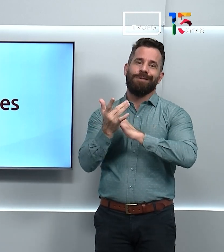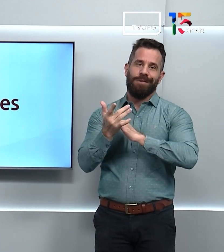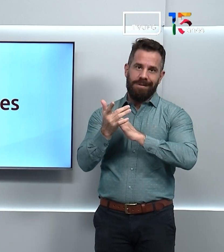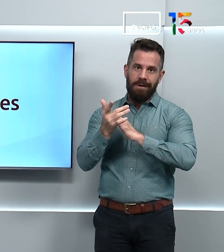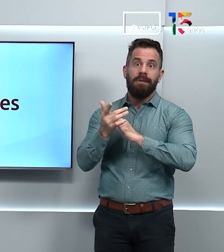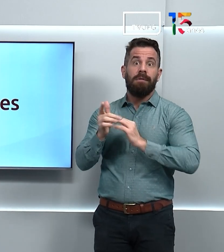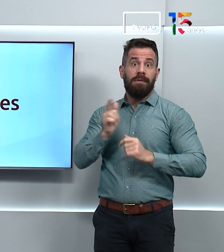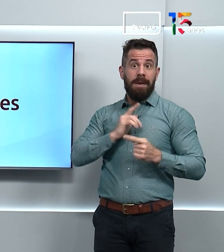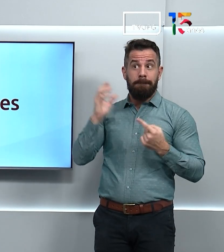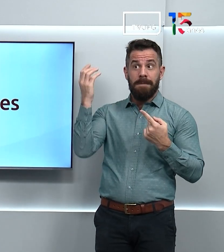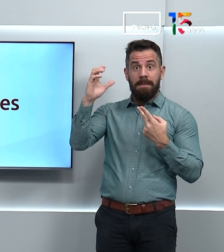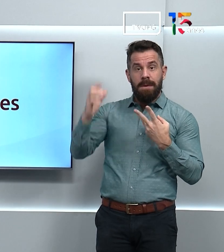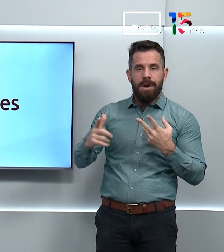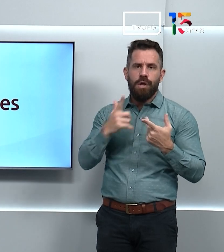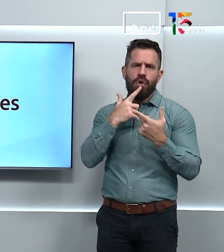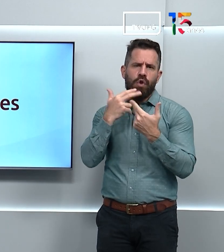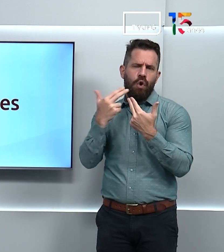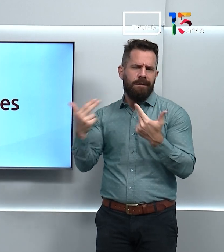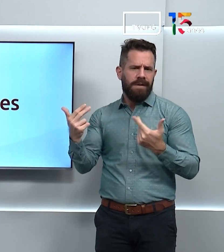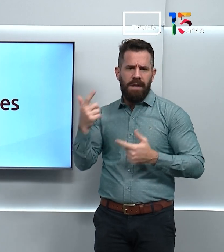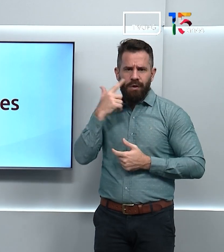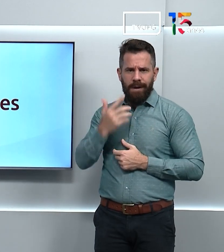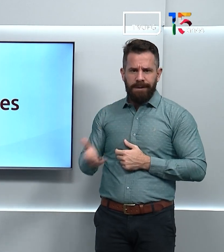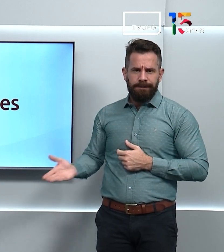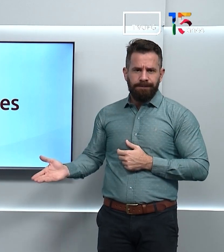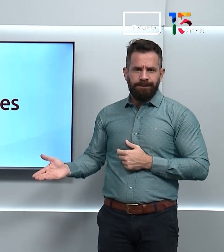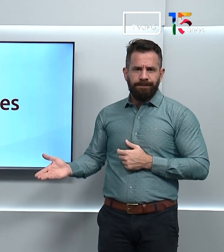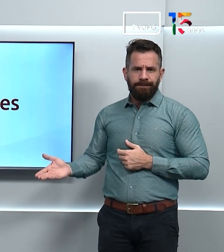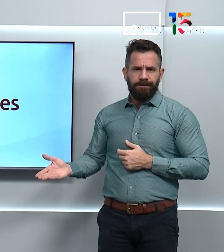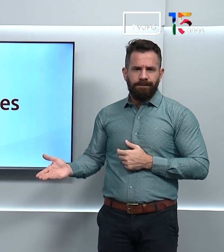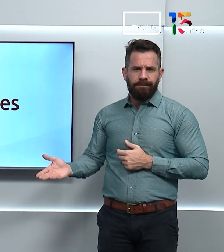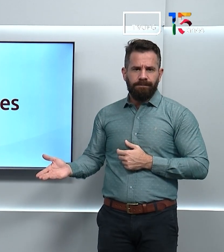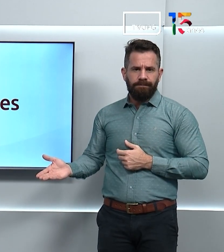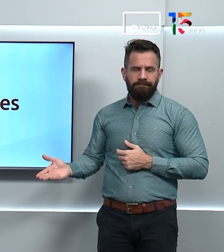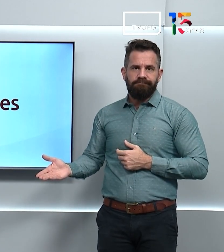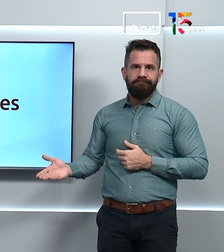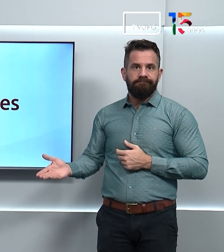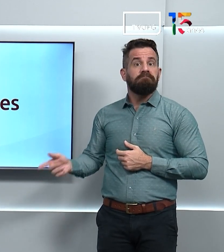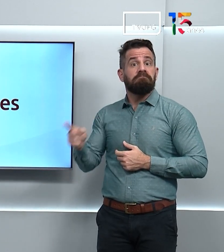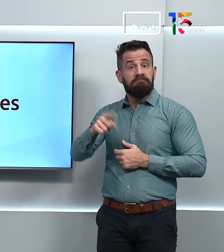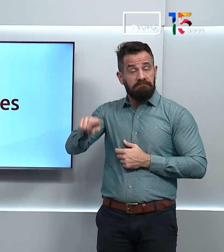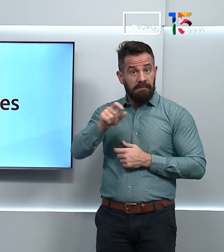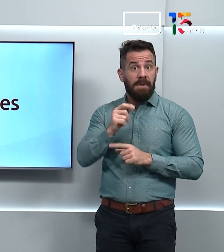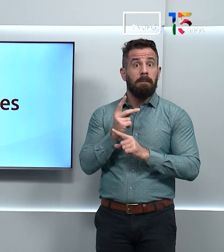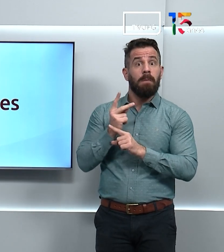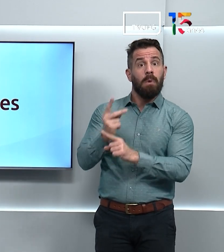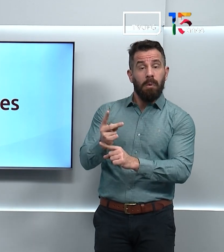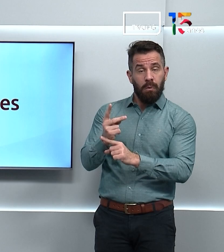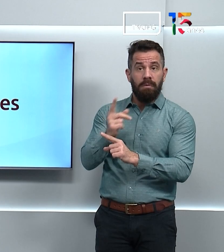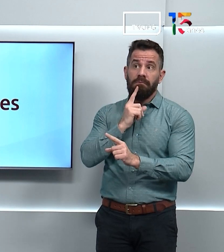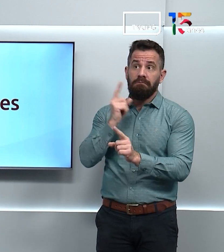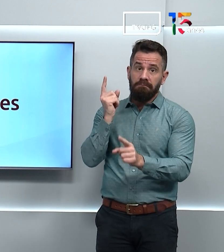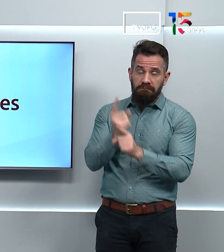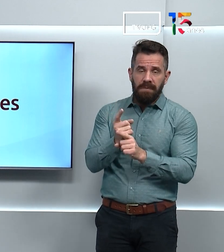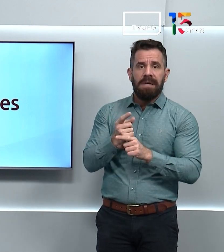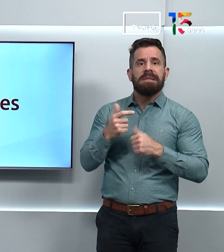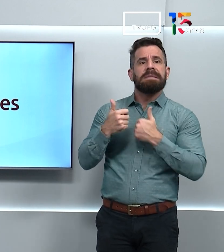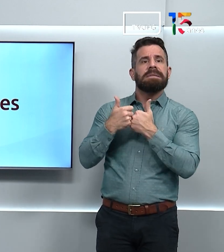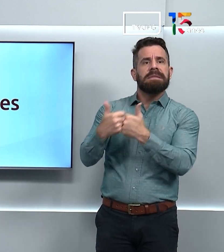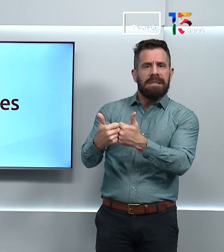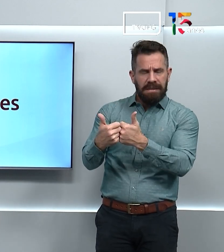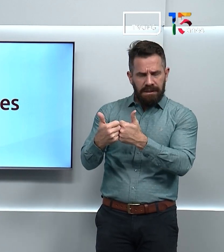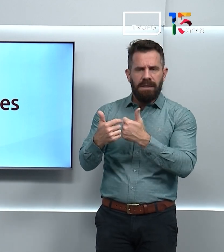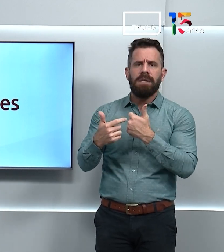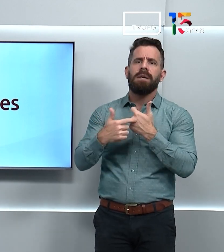sociais. Instagram, Facebook, YouTube, TikTok, X. Em cada uma delas você pode procurar os nossos perfis, seguir,